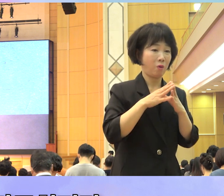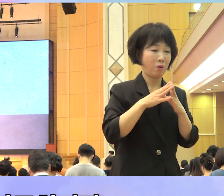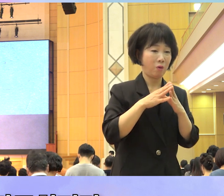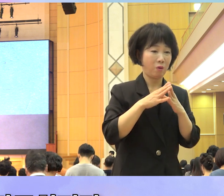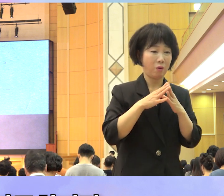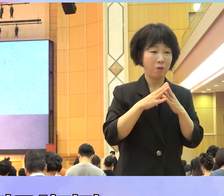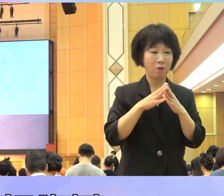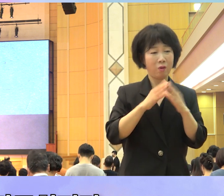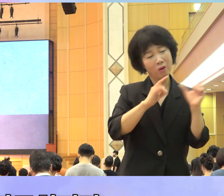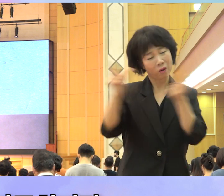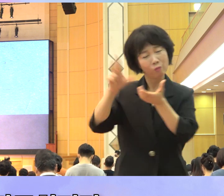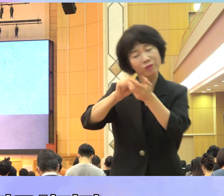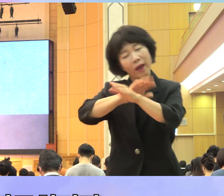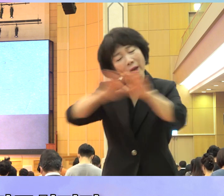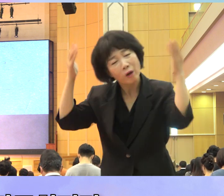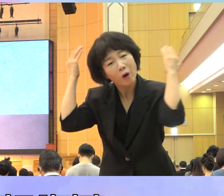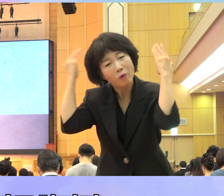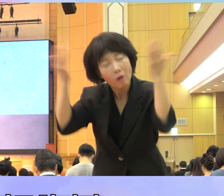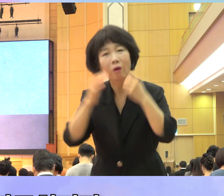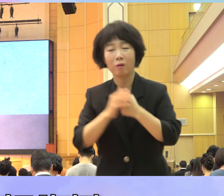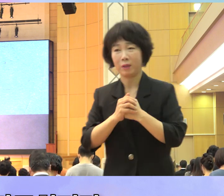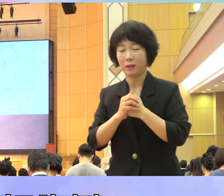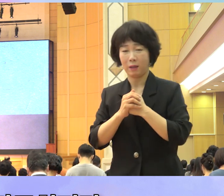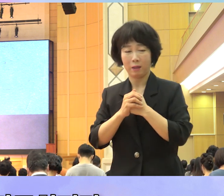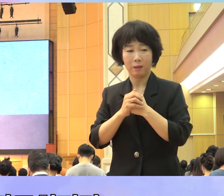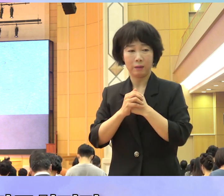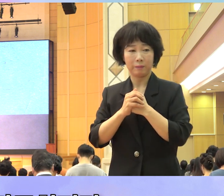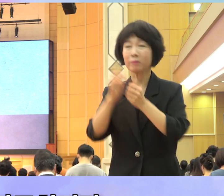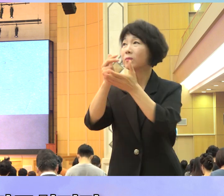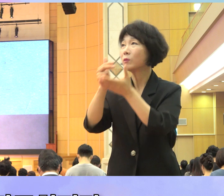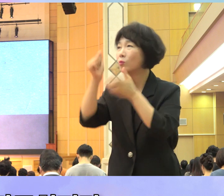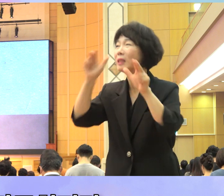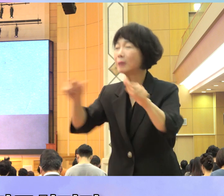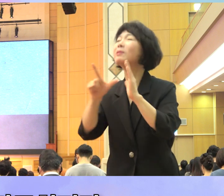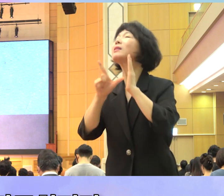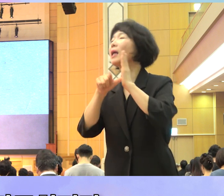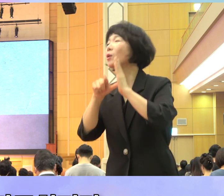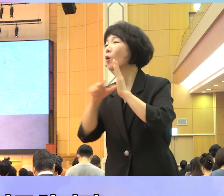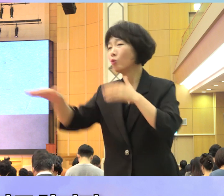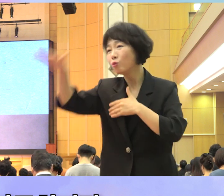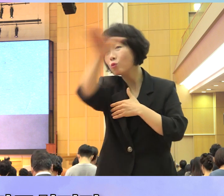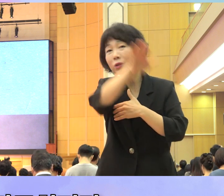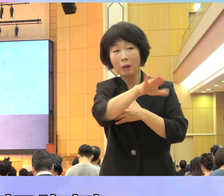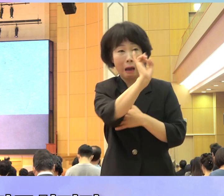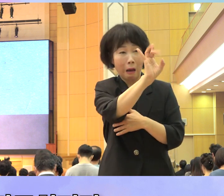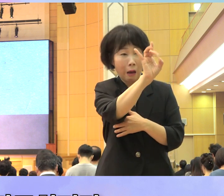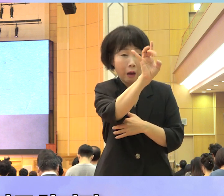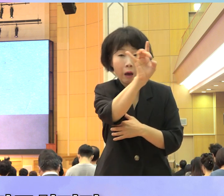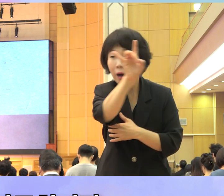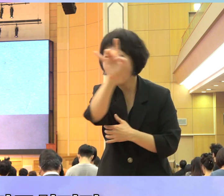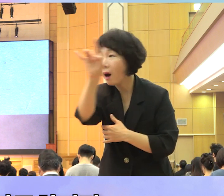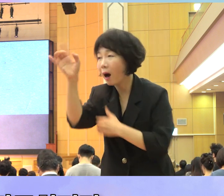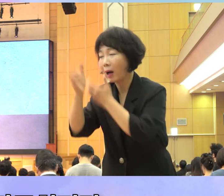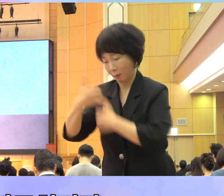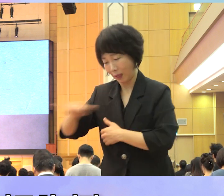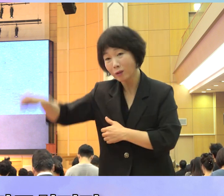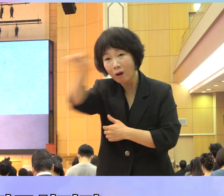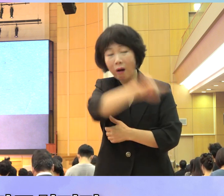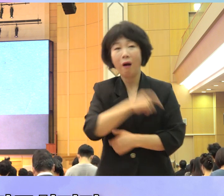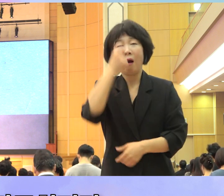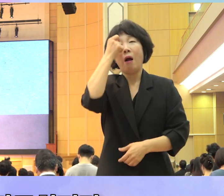주님께서 고쳐주심을 볼 수 있습니다. 주님, 이 시간에도 우리 귀한 주님의